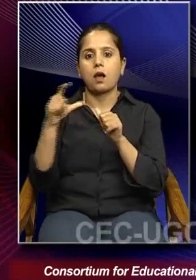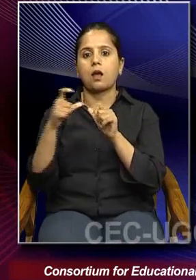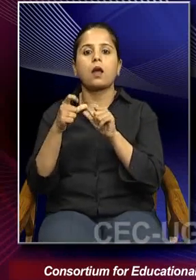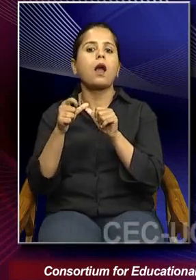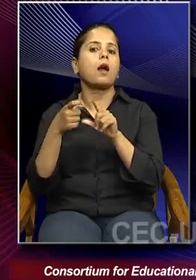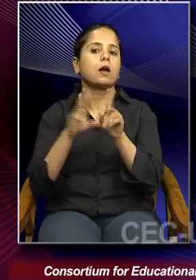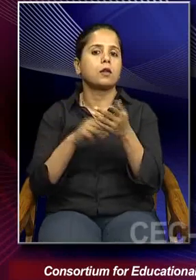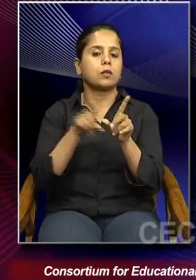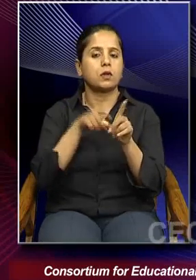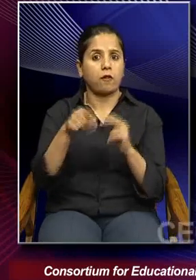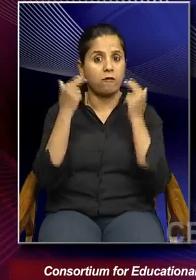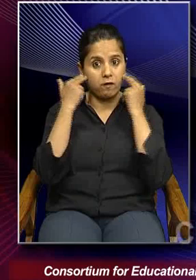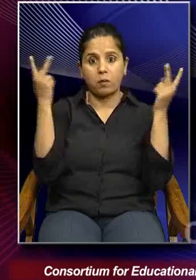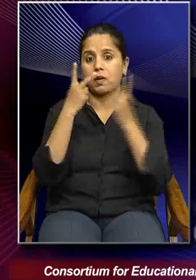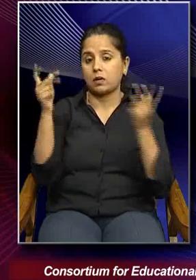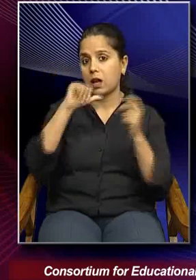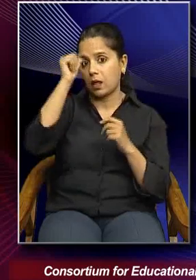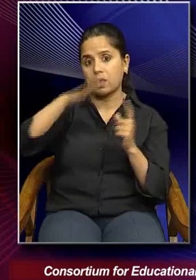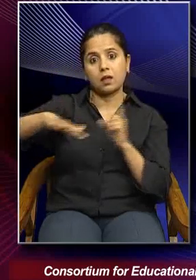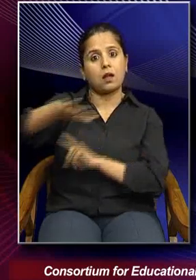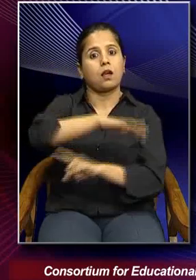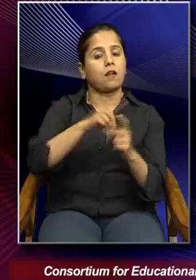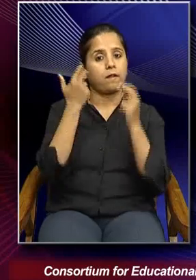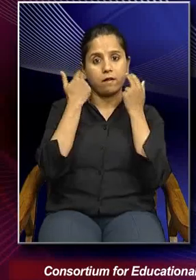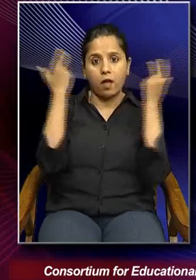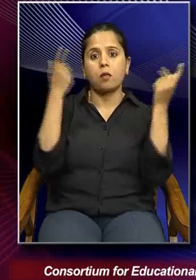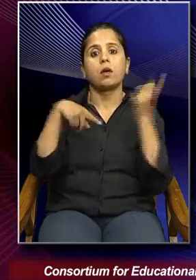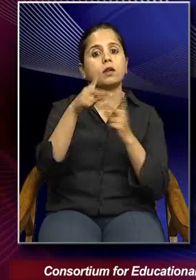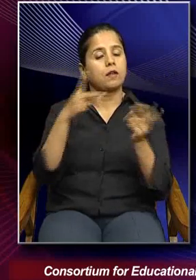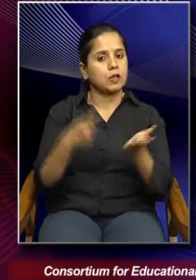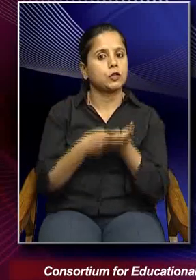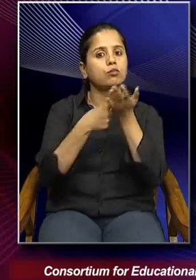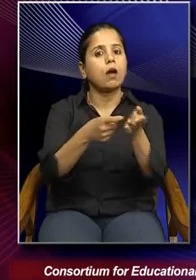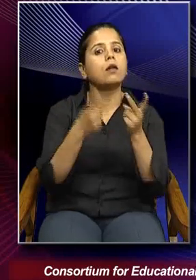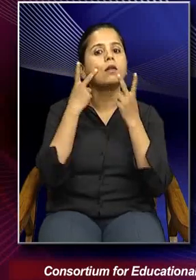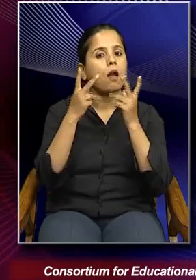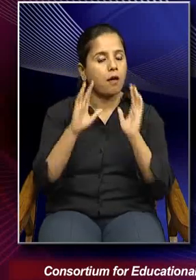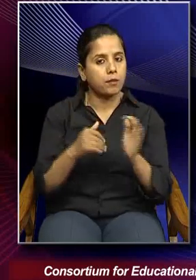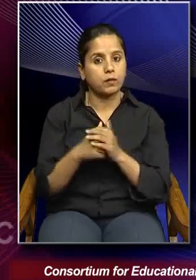एक जाना माना और प्रतिष्ठित सम्मान माना जाता है